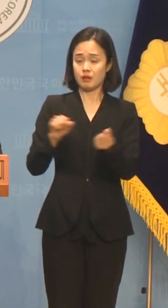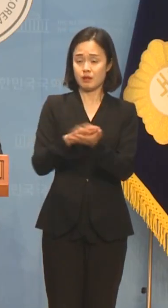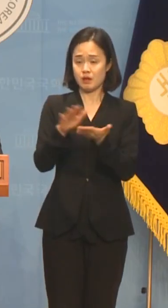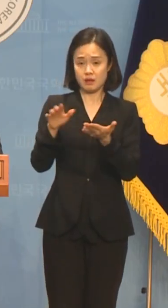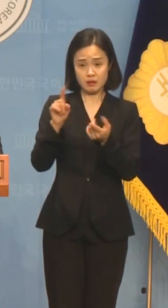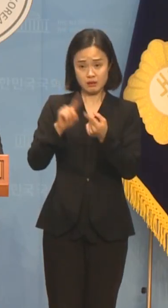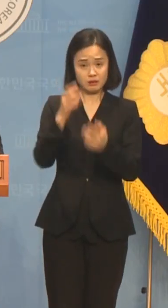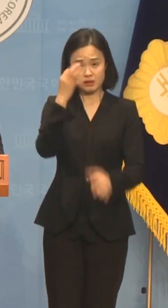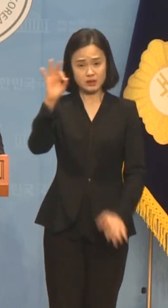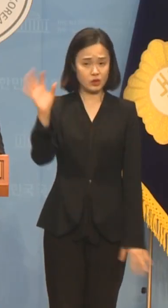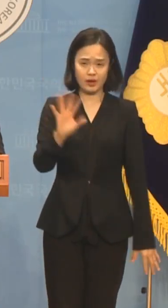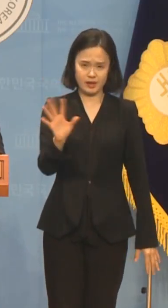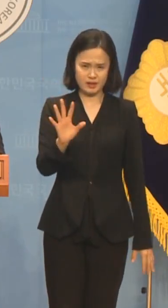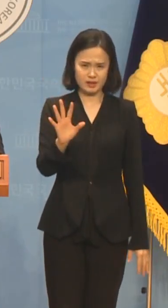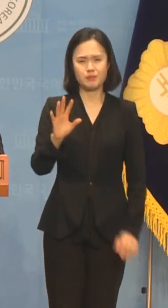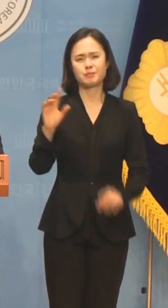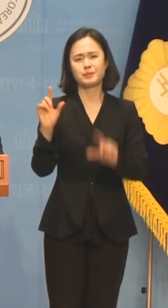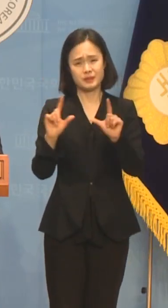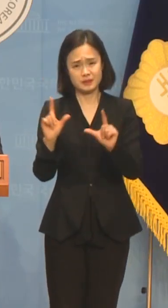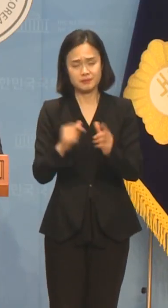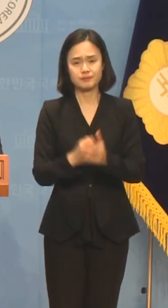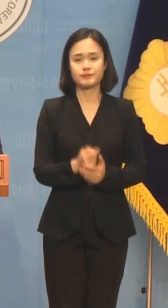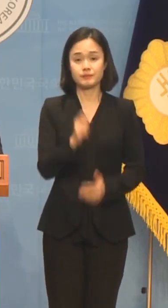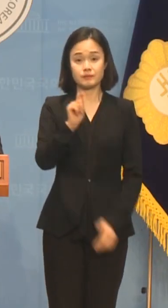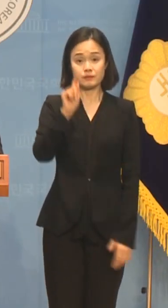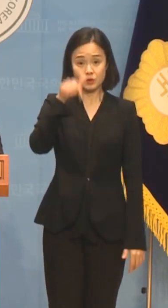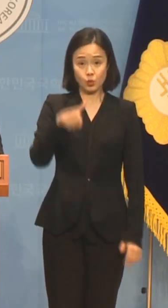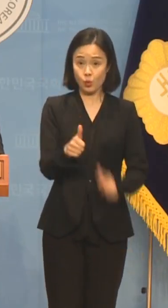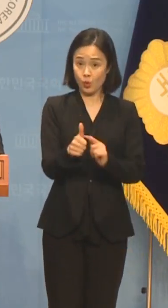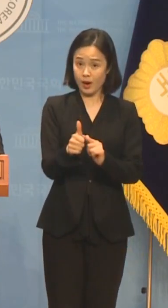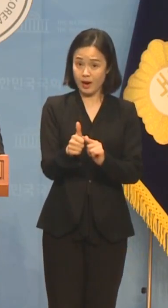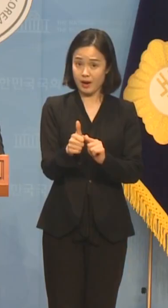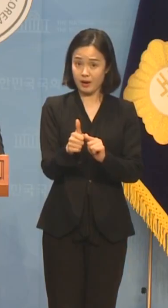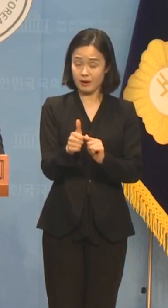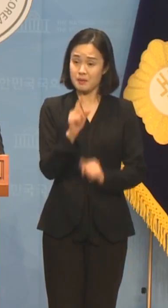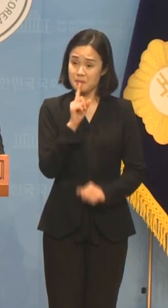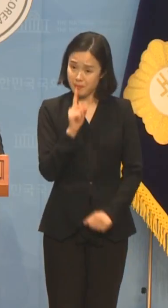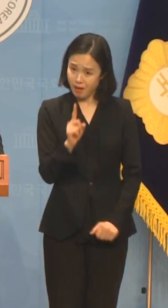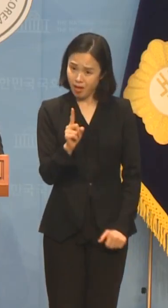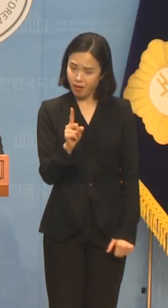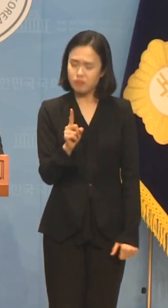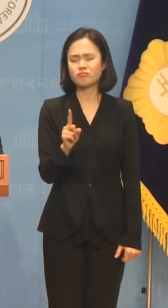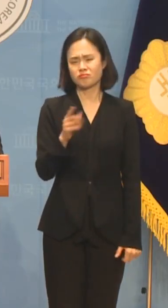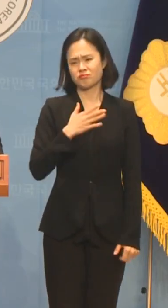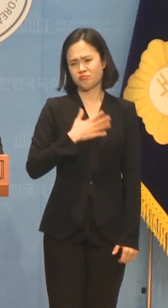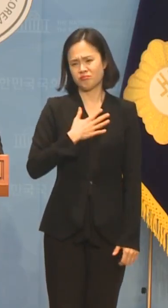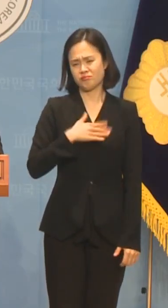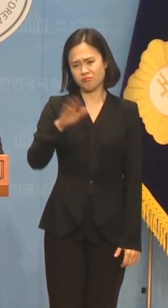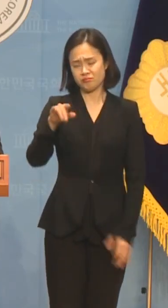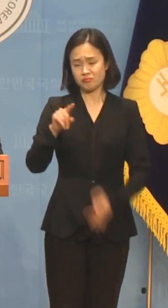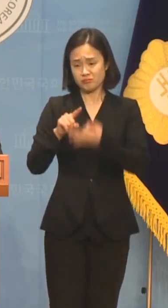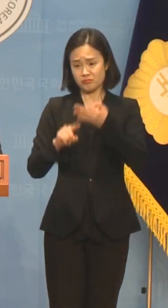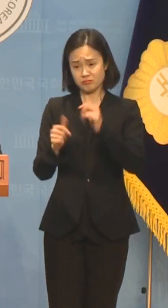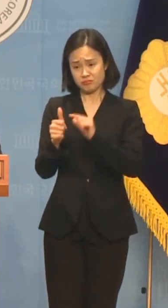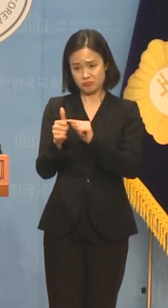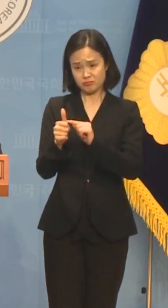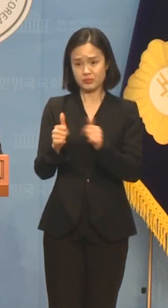있는 겁니다. 곽규택 의원의 말대로라면 윤석열의 내란 혐의 재판이 길어질